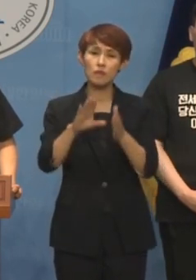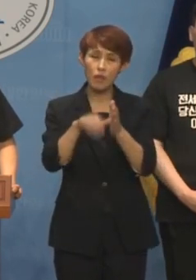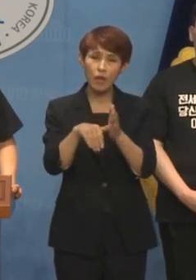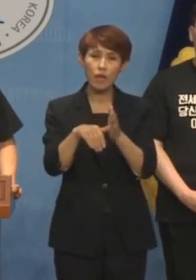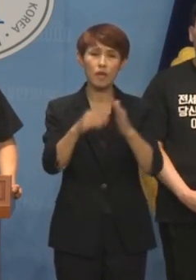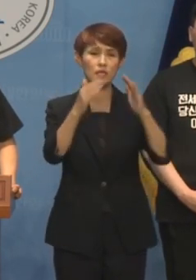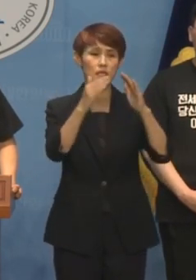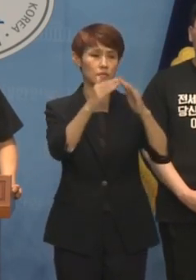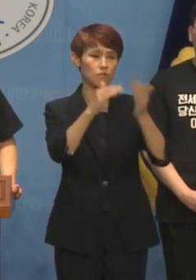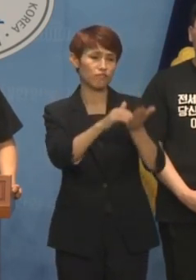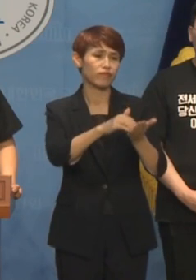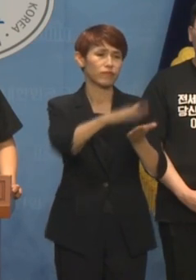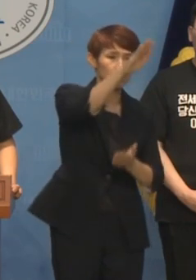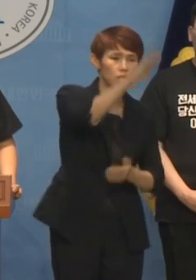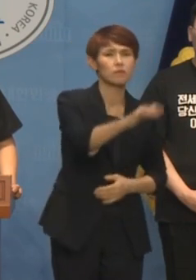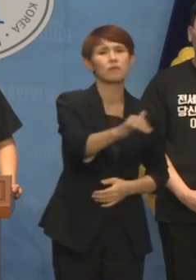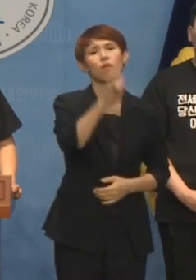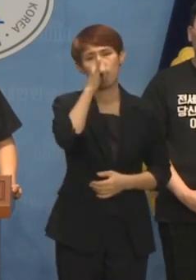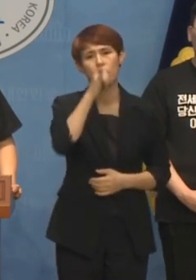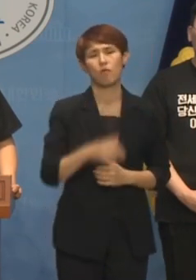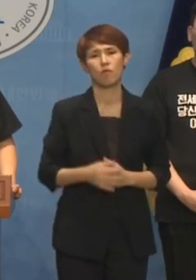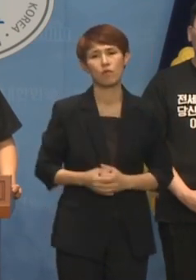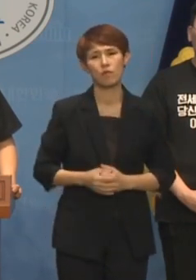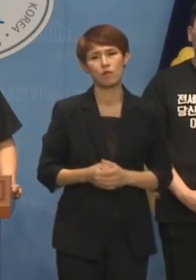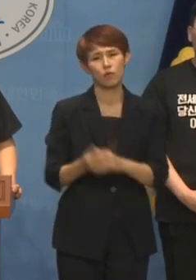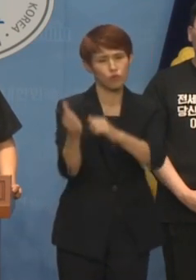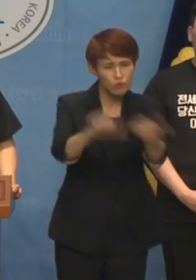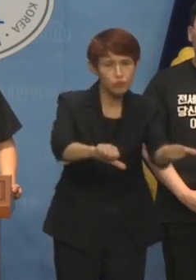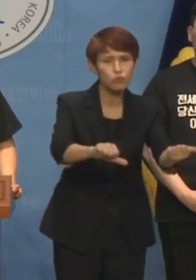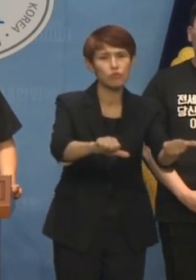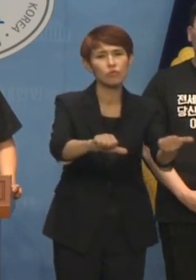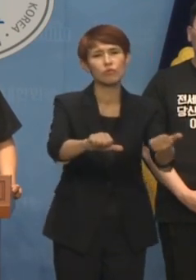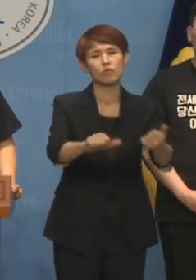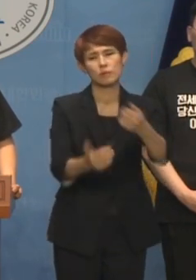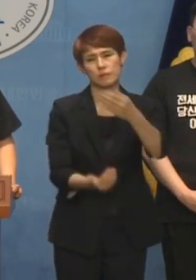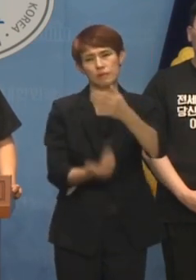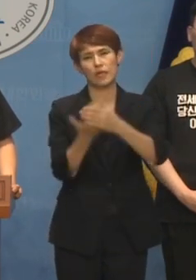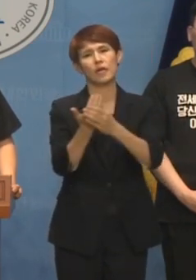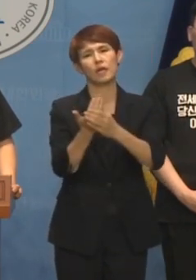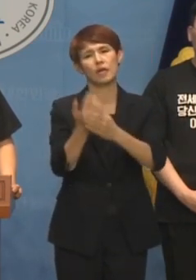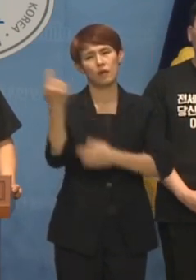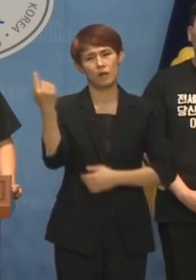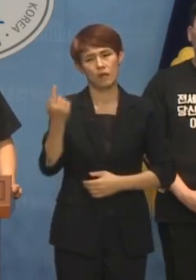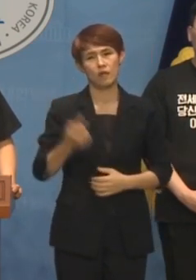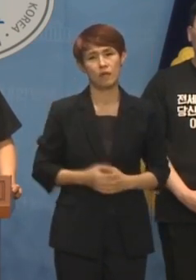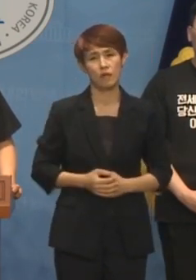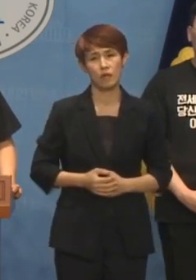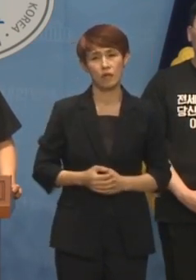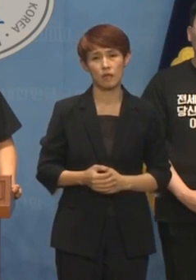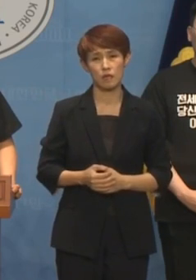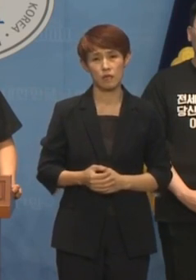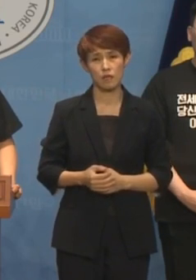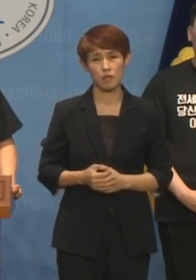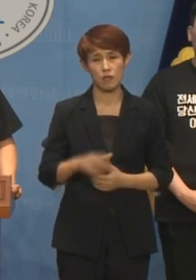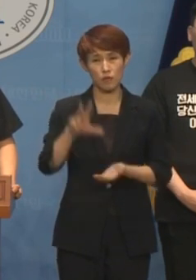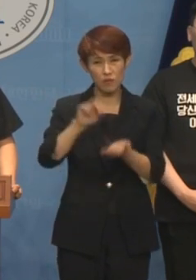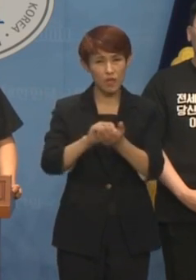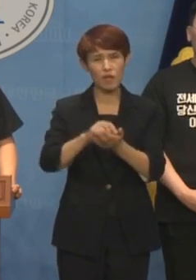쫓겨나는 피해자는 생길 것이고 죽어가는 피해자는 생길 것입니다. 더 이상 그런 일은 만들어서는 안